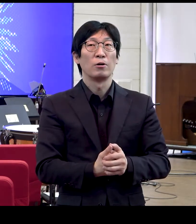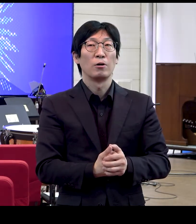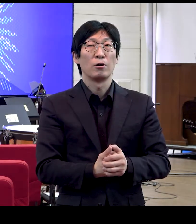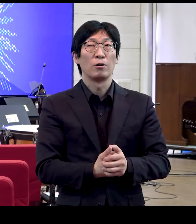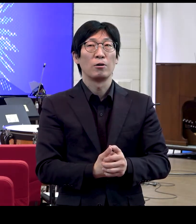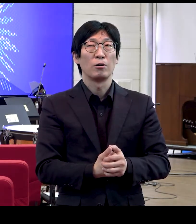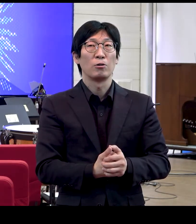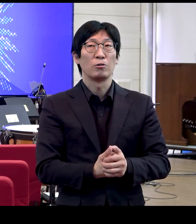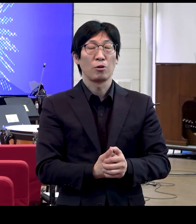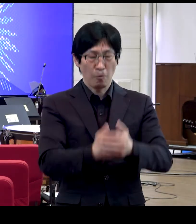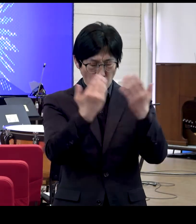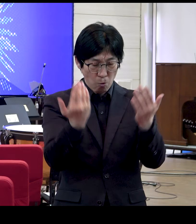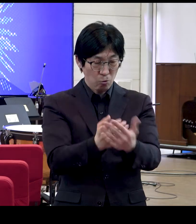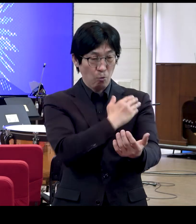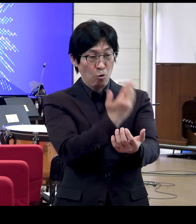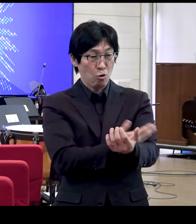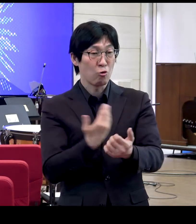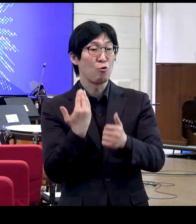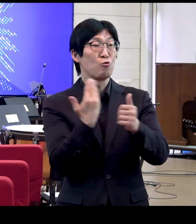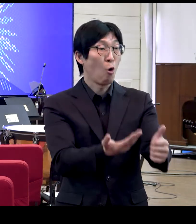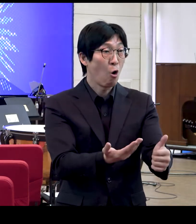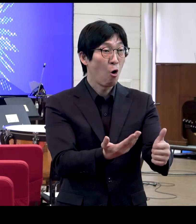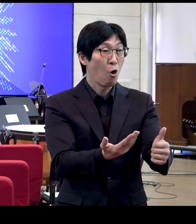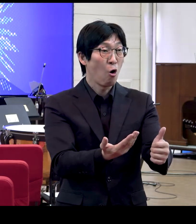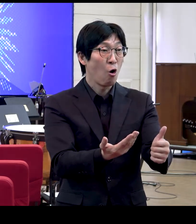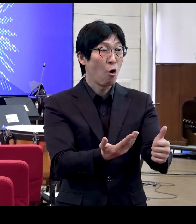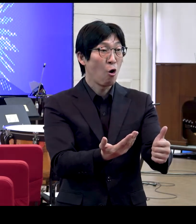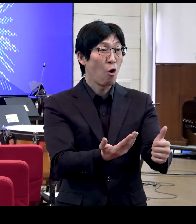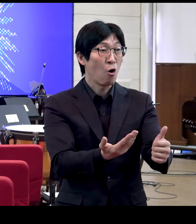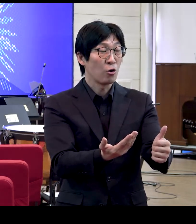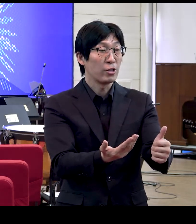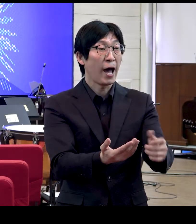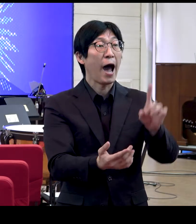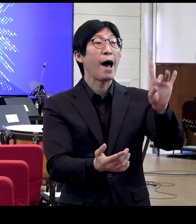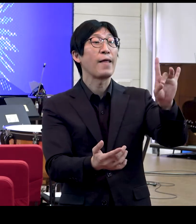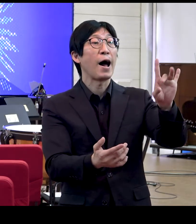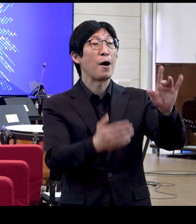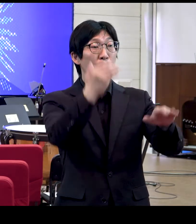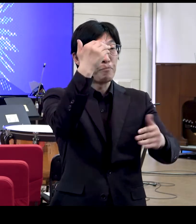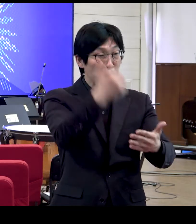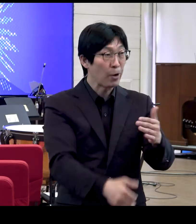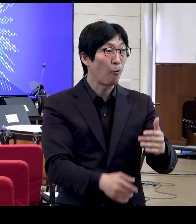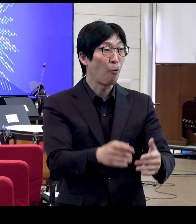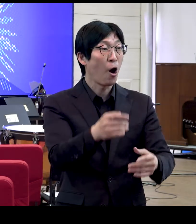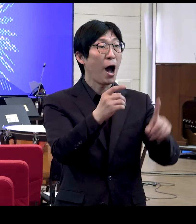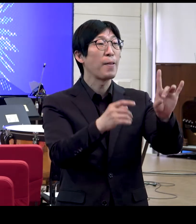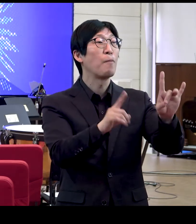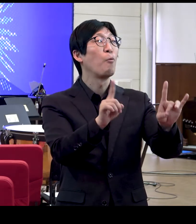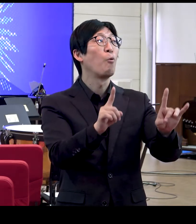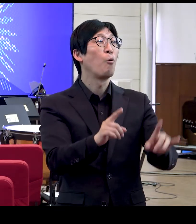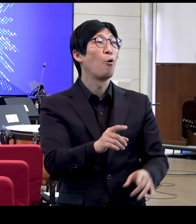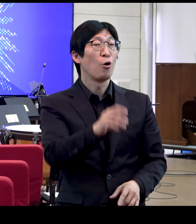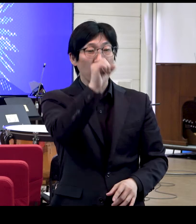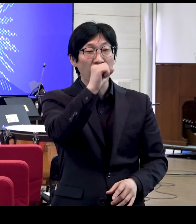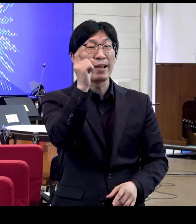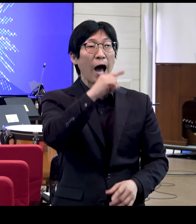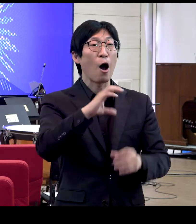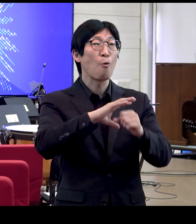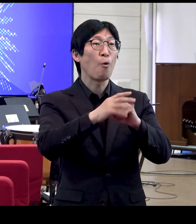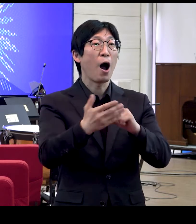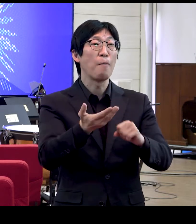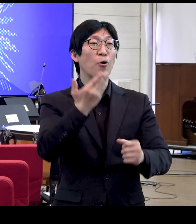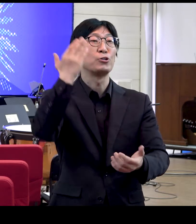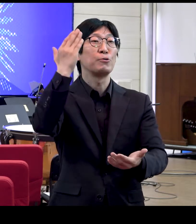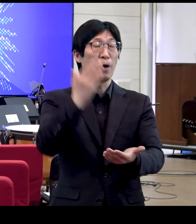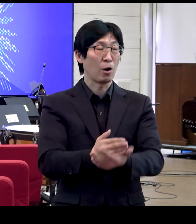다 할 수 있도록 전권을 줬지만, 그러나 선악과는 따먹지 말라고 하는 아주 분명한 말씀을